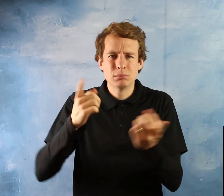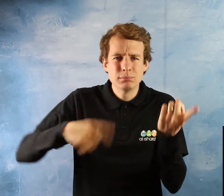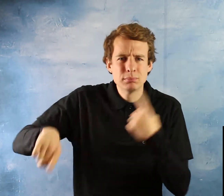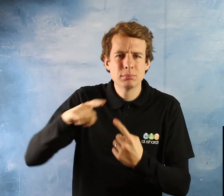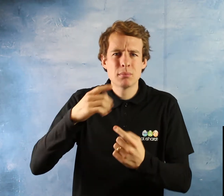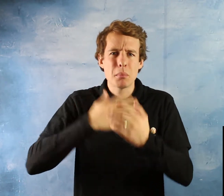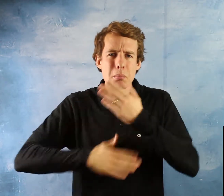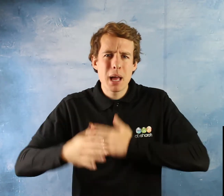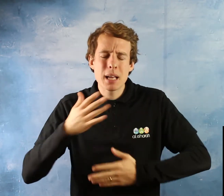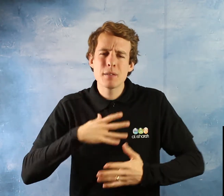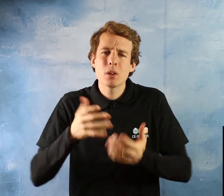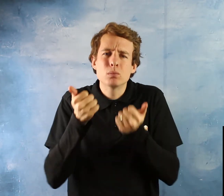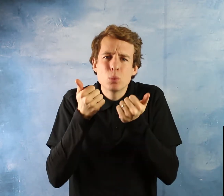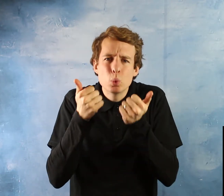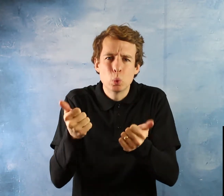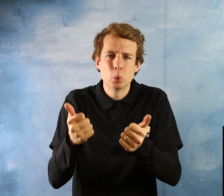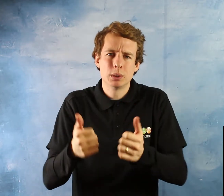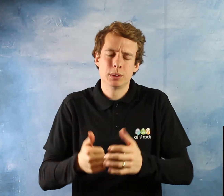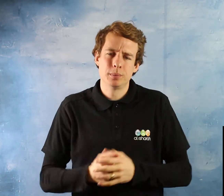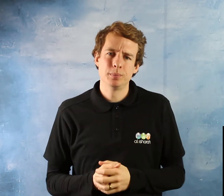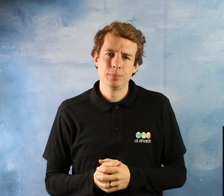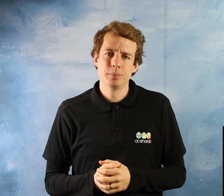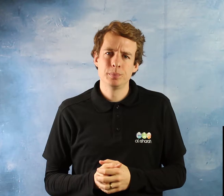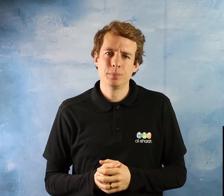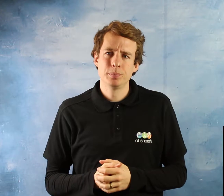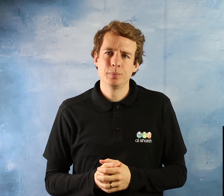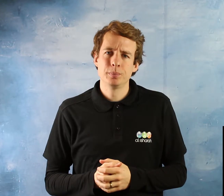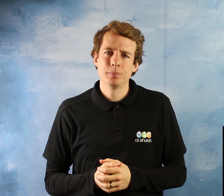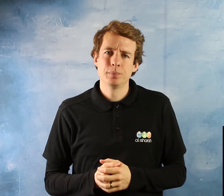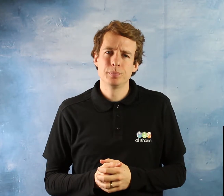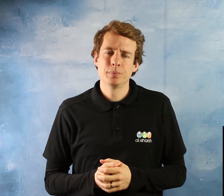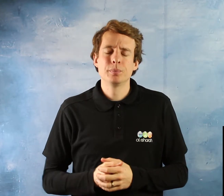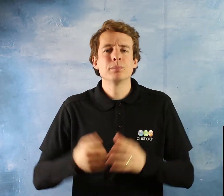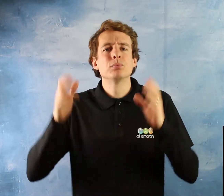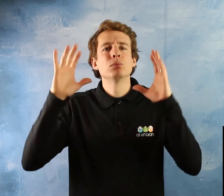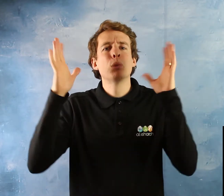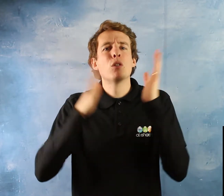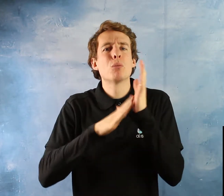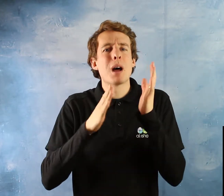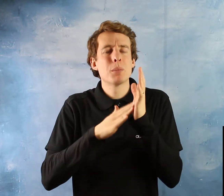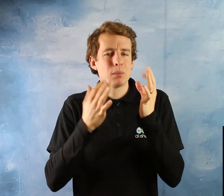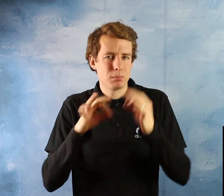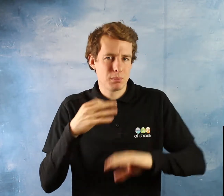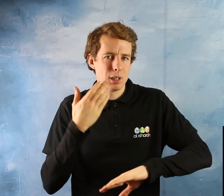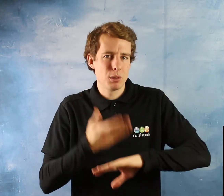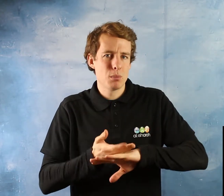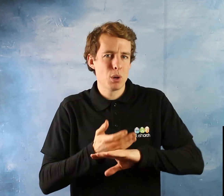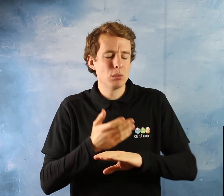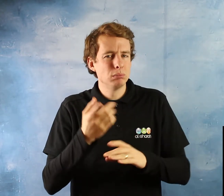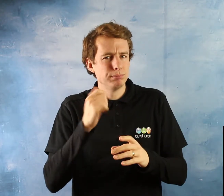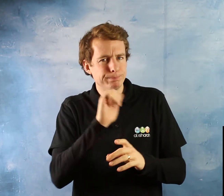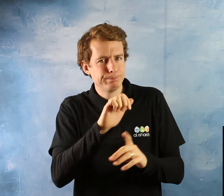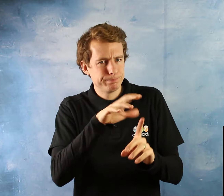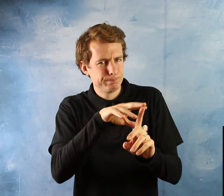And the hadith of Rasulullah sallallahu alayhi wa sallam, مَا مِن شَيْءٍ أَثْقَلَ فِي مِيزَانِ الْمُؤْمِنِ يَوْمَ الْقِيَامَةِ مِنْ